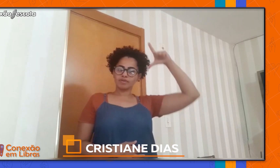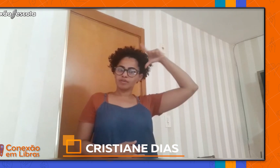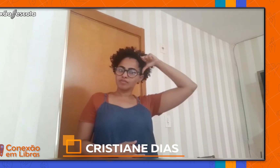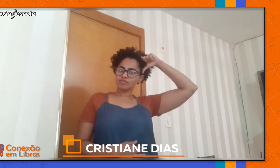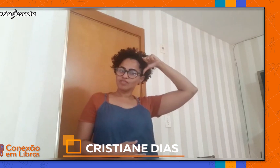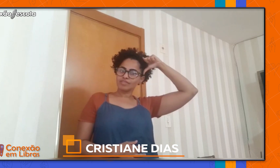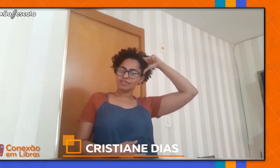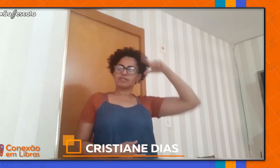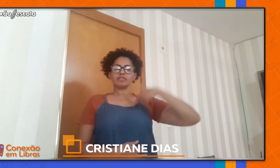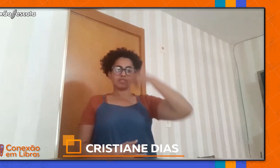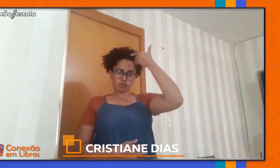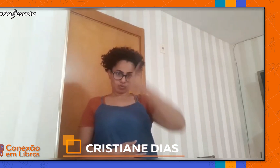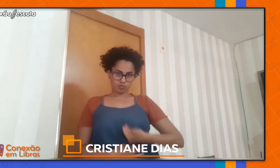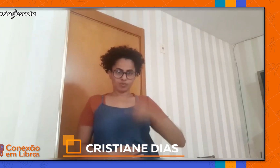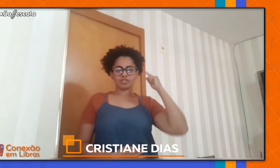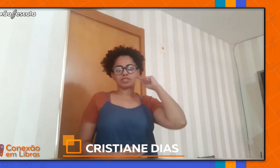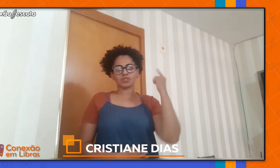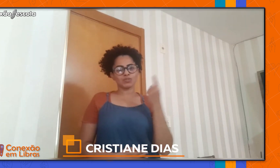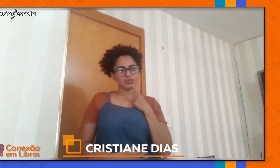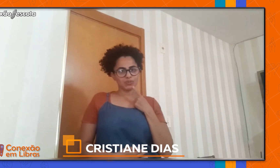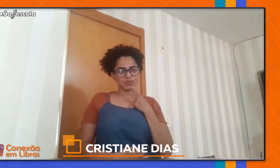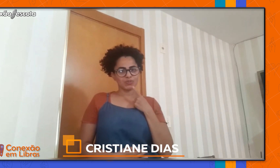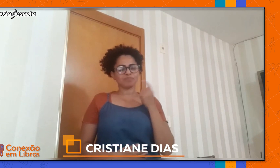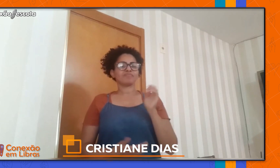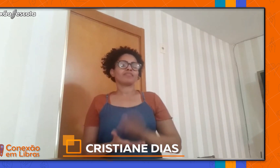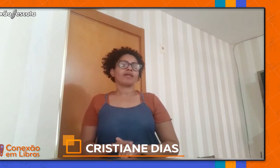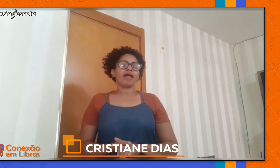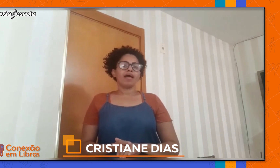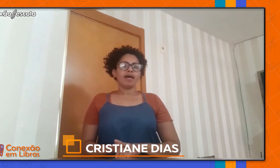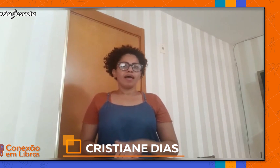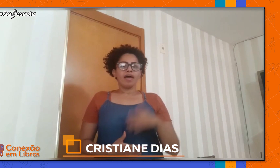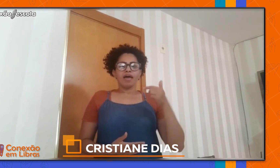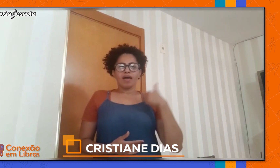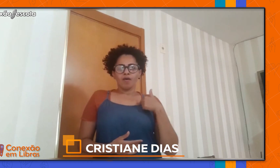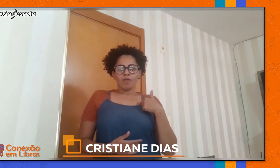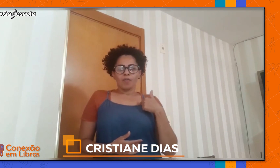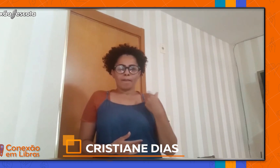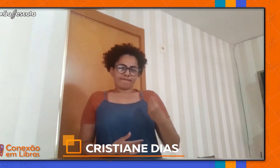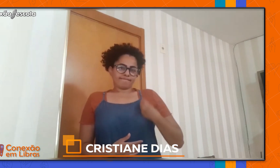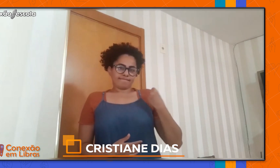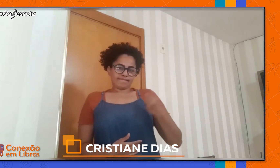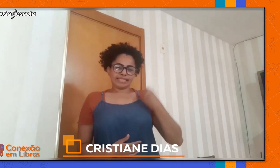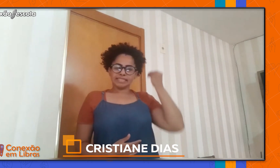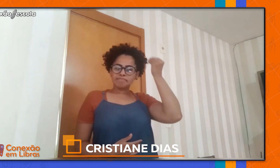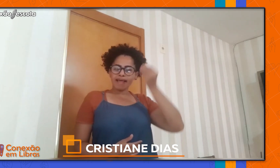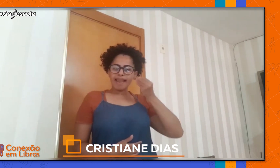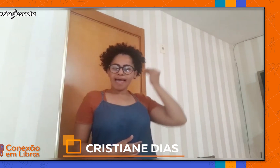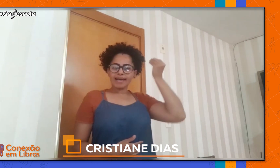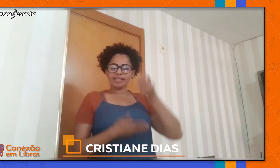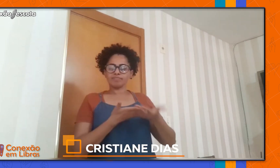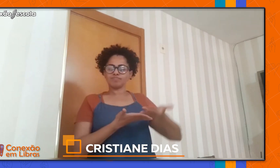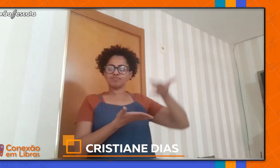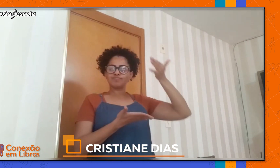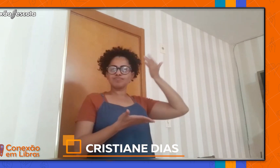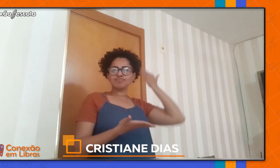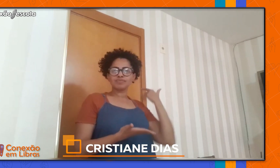me identifico assim, sou uma pessoa surda. E contando um pouco sobre a minha vida e minhas experiências